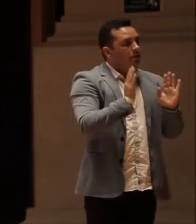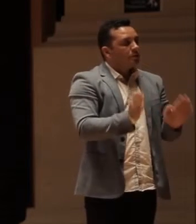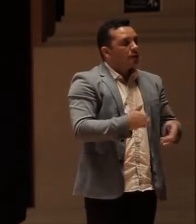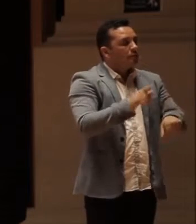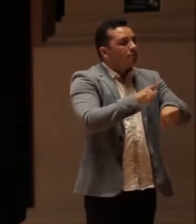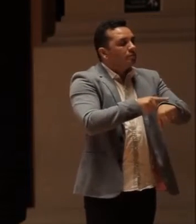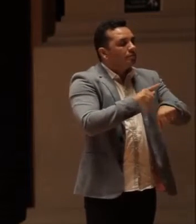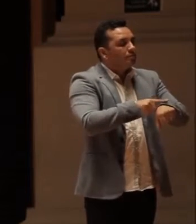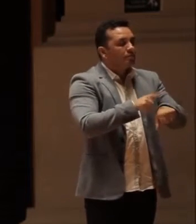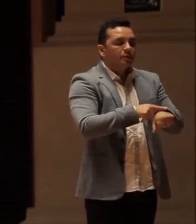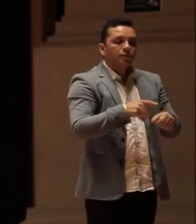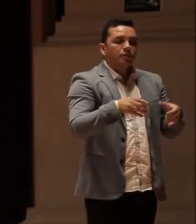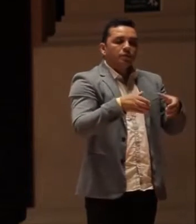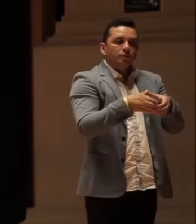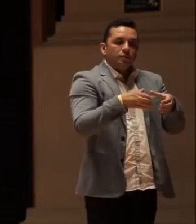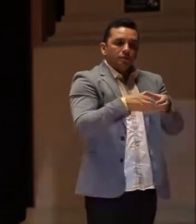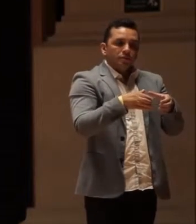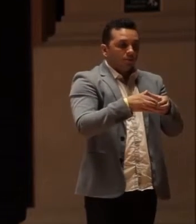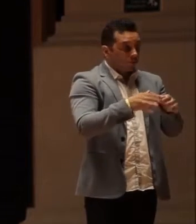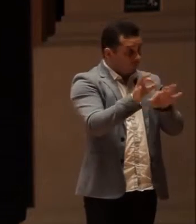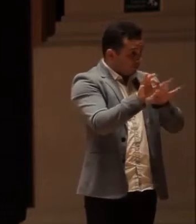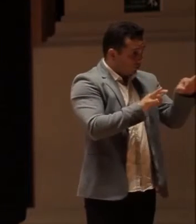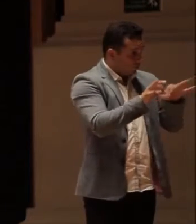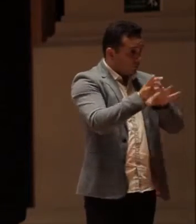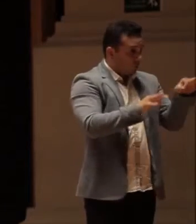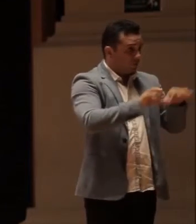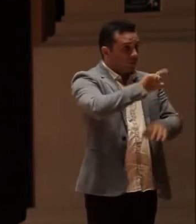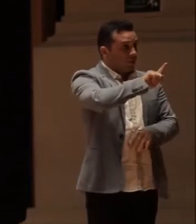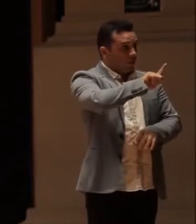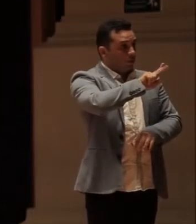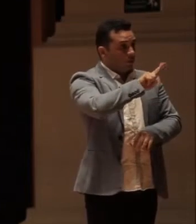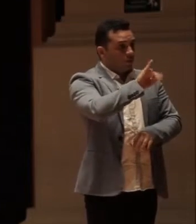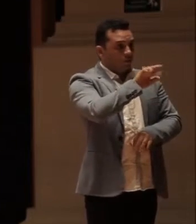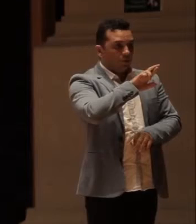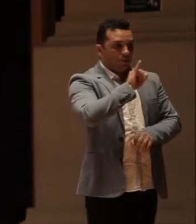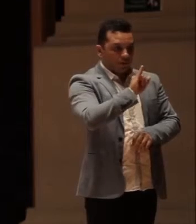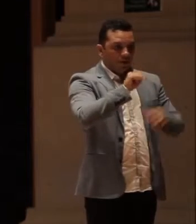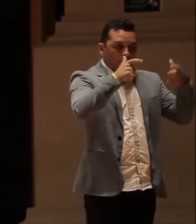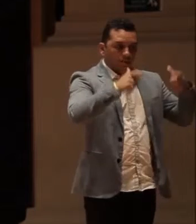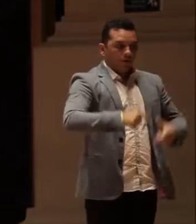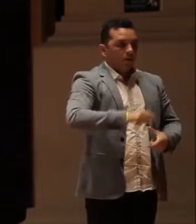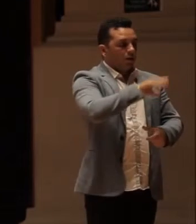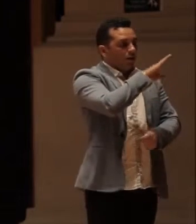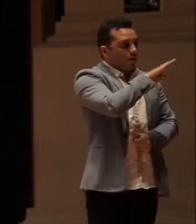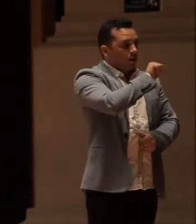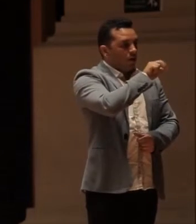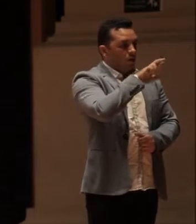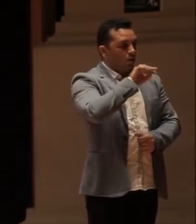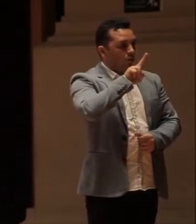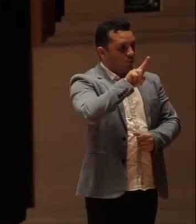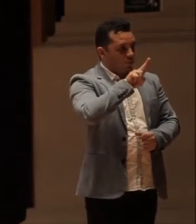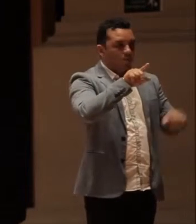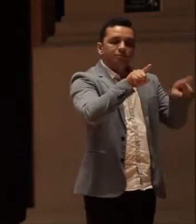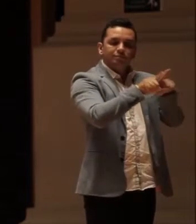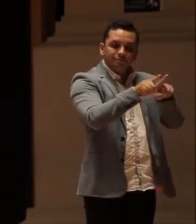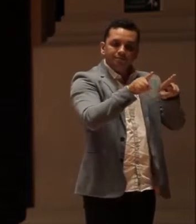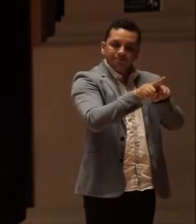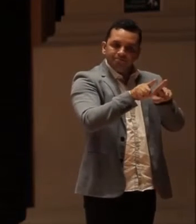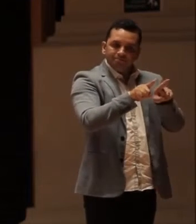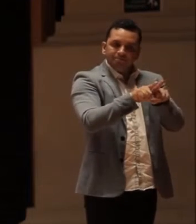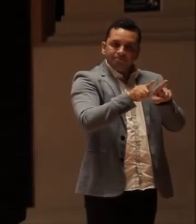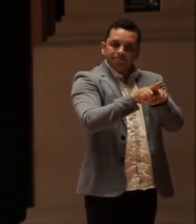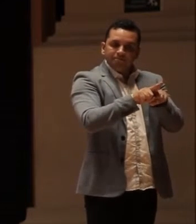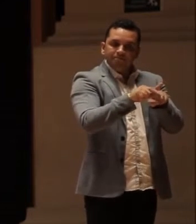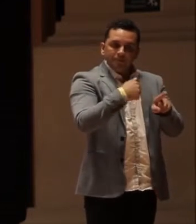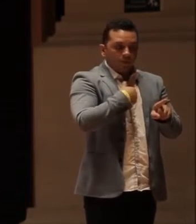aqui do grupo Projeto Guri, da região de Bauru. E também fazer,